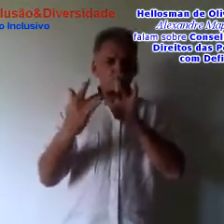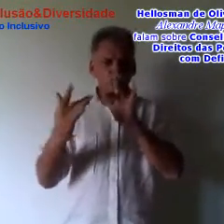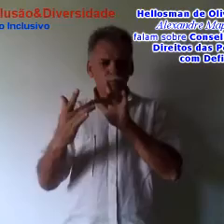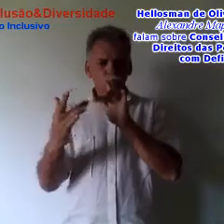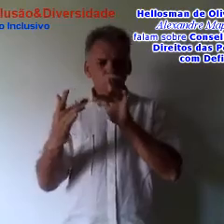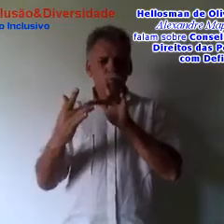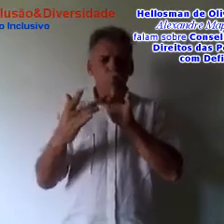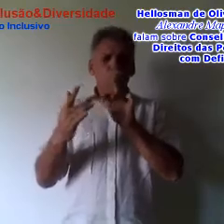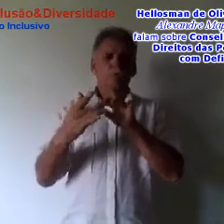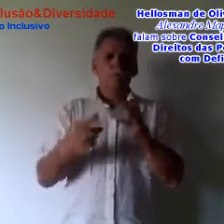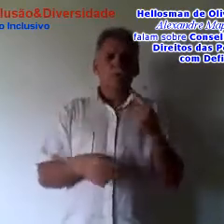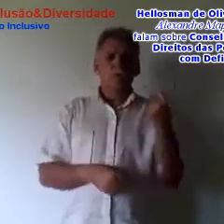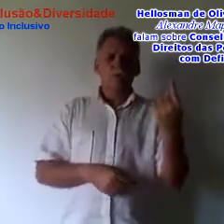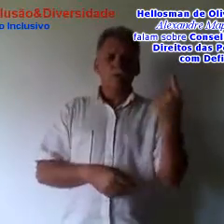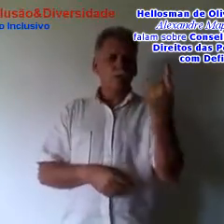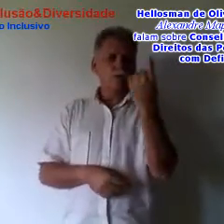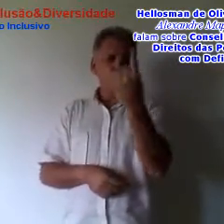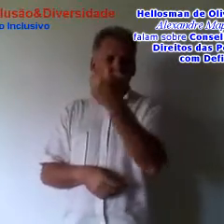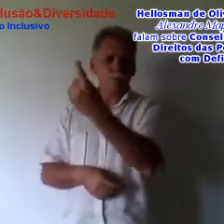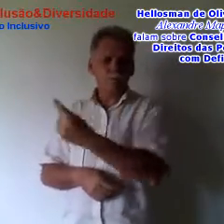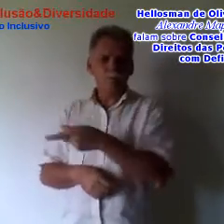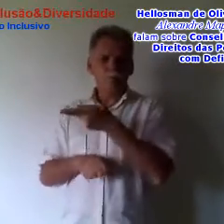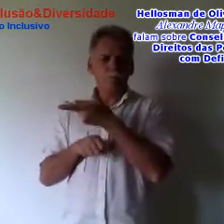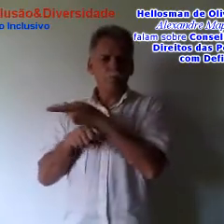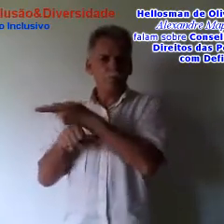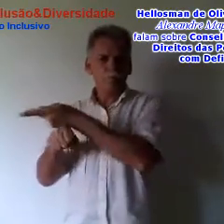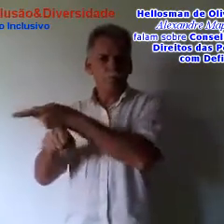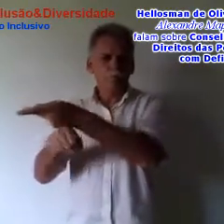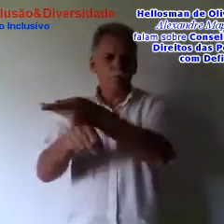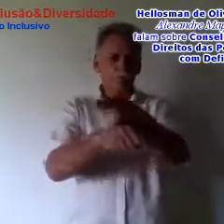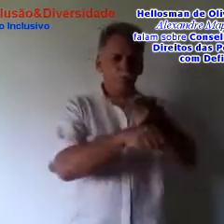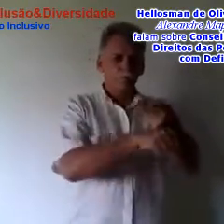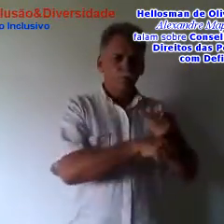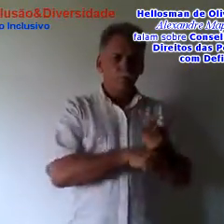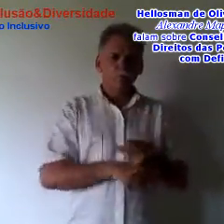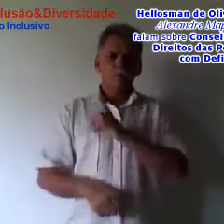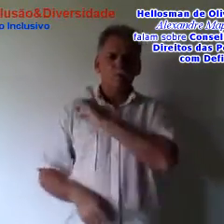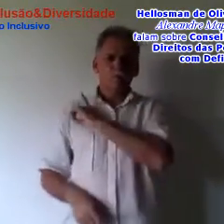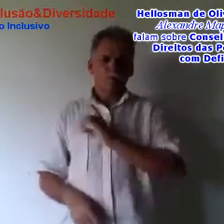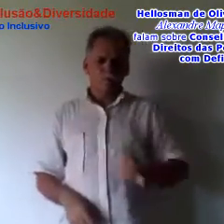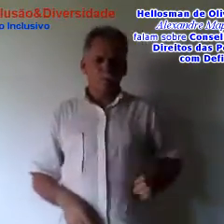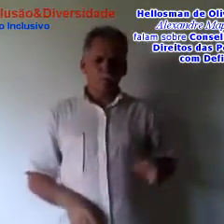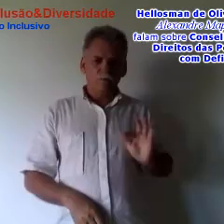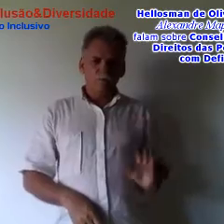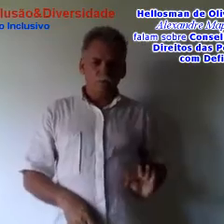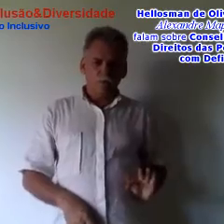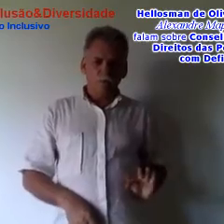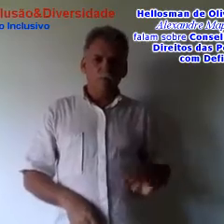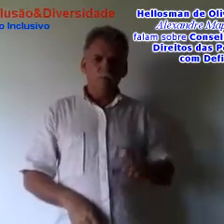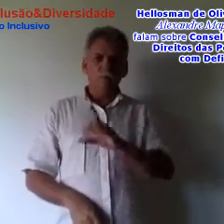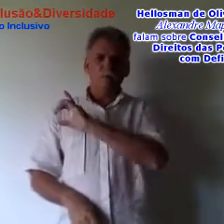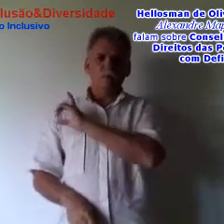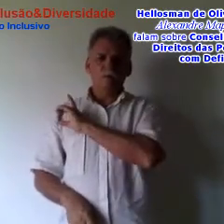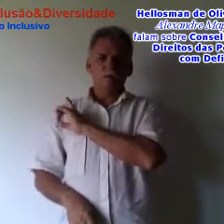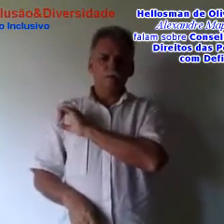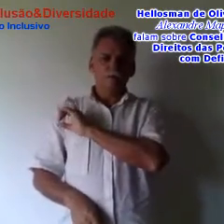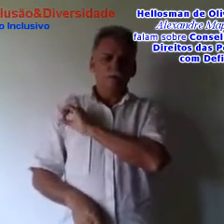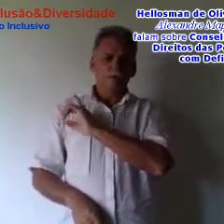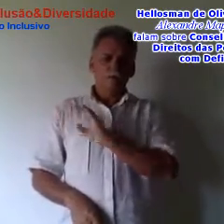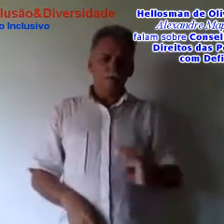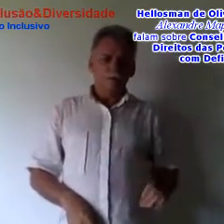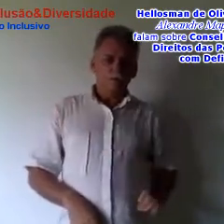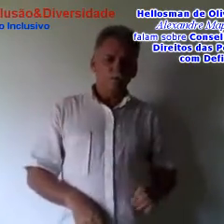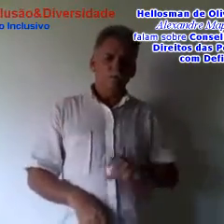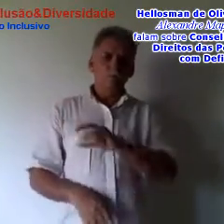Congresso Nacional, cada um visitando seus representantes, seus deputados federais e senadores, né?